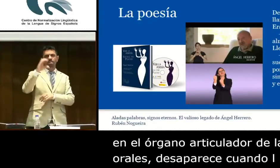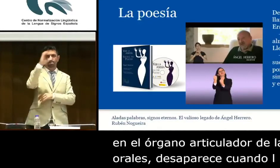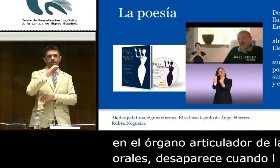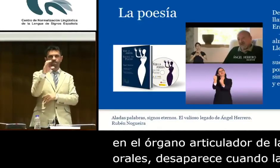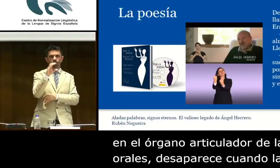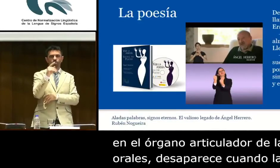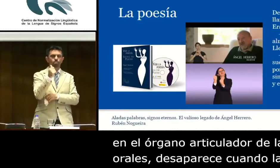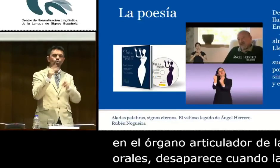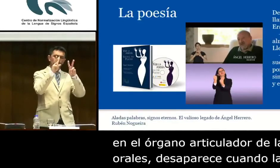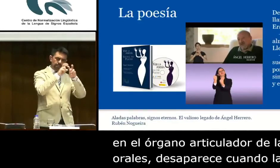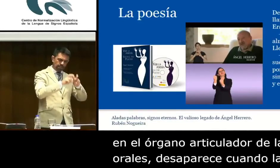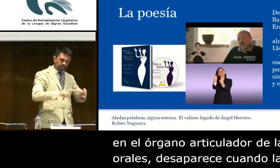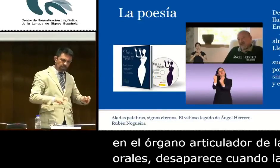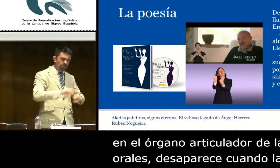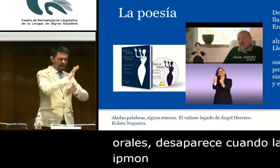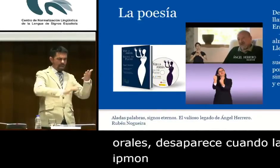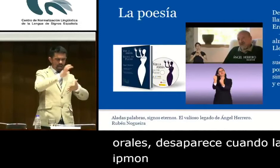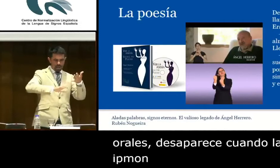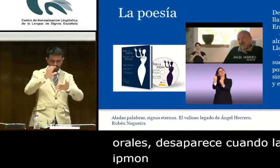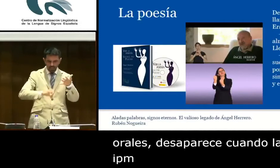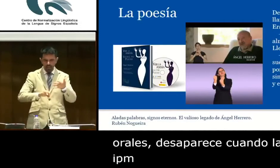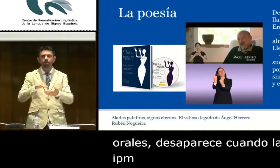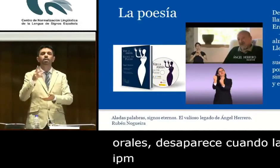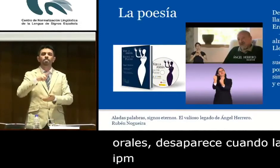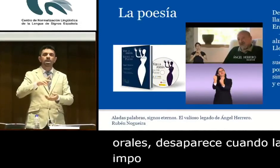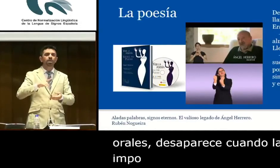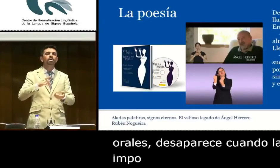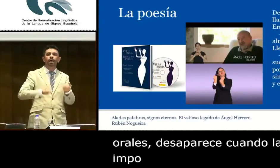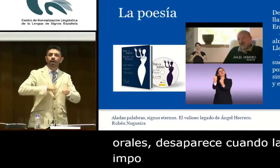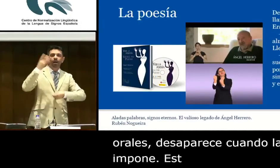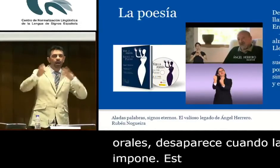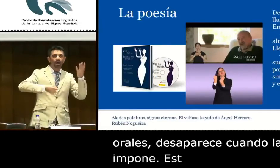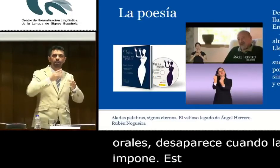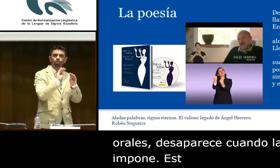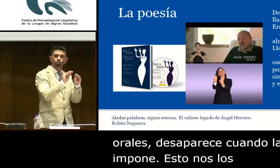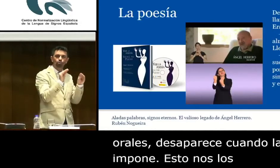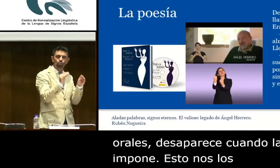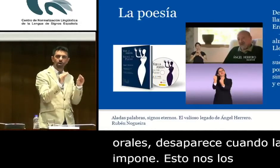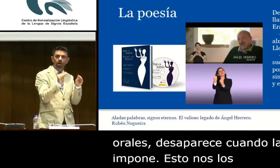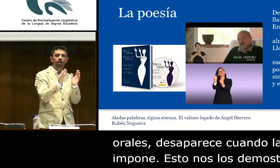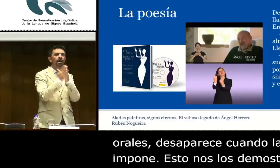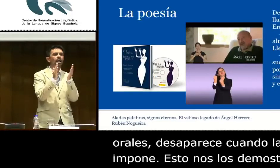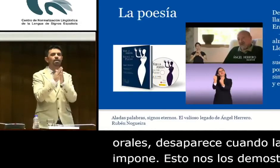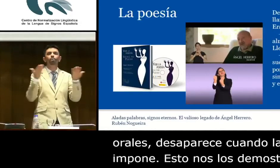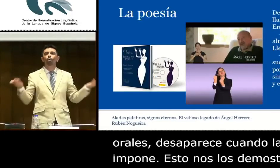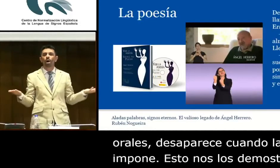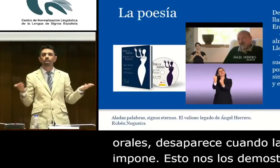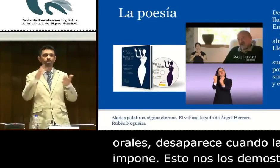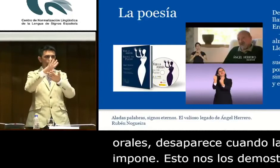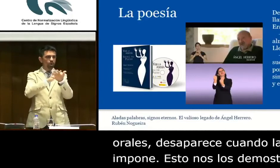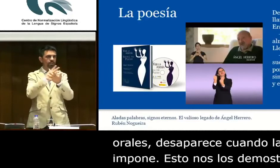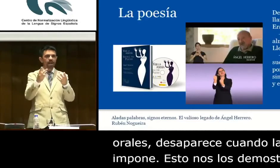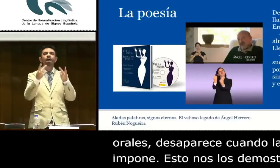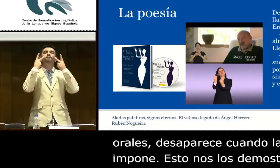el estudio, el ensayo y la obra de creación. Ver la poesía,